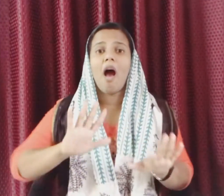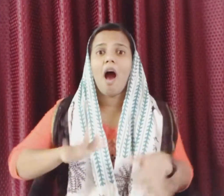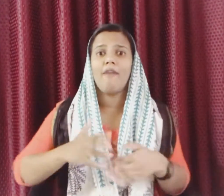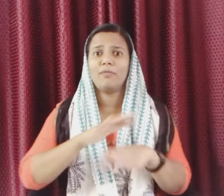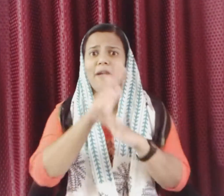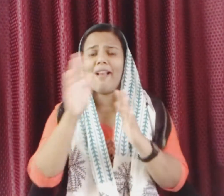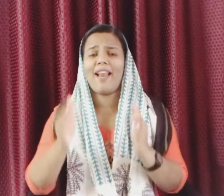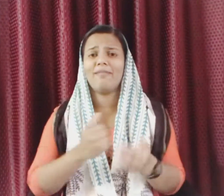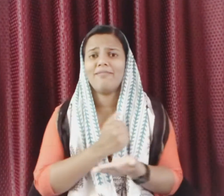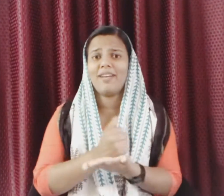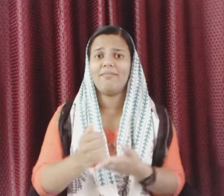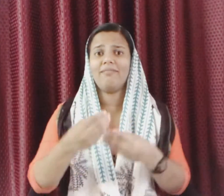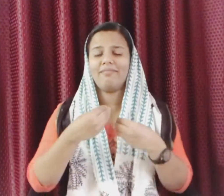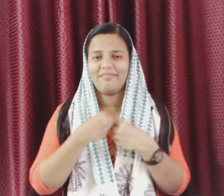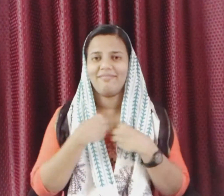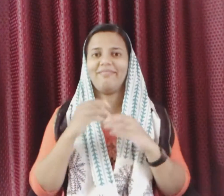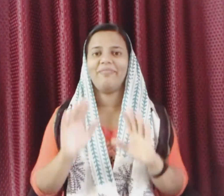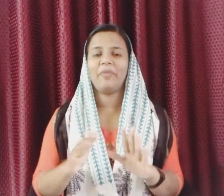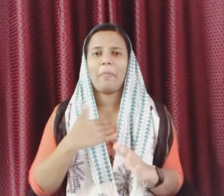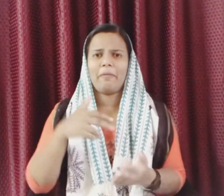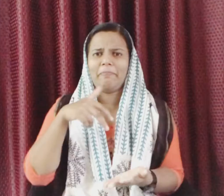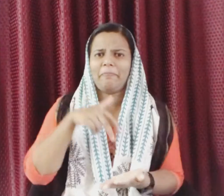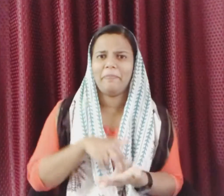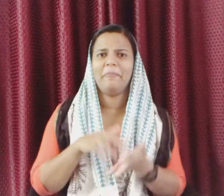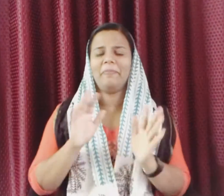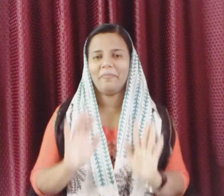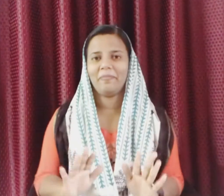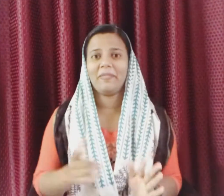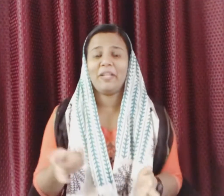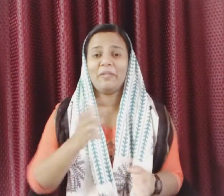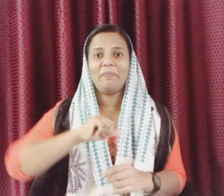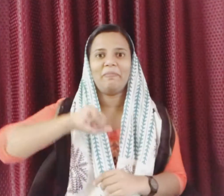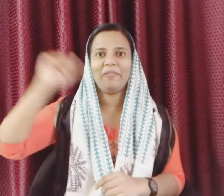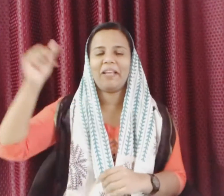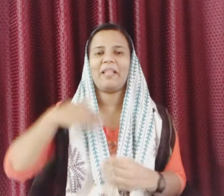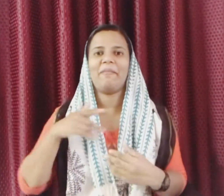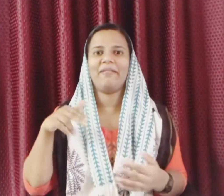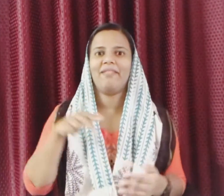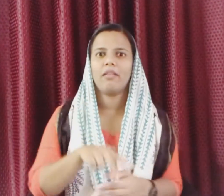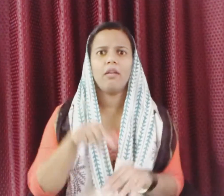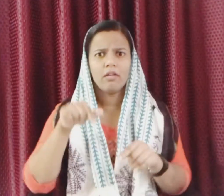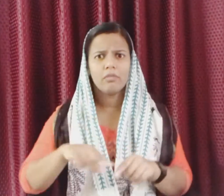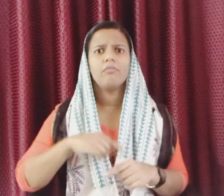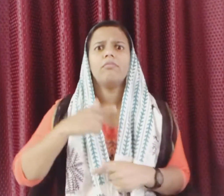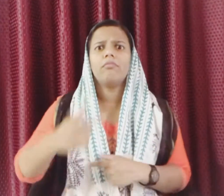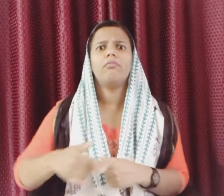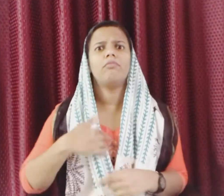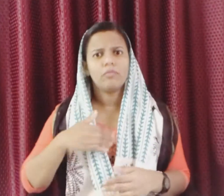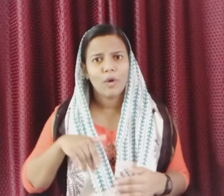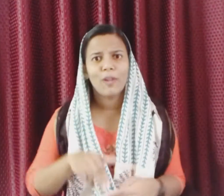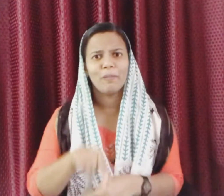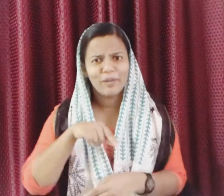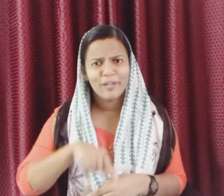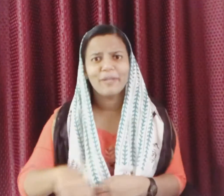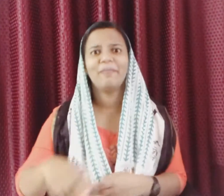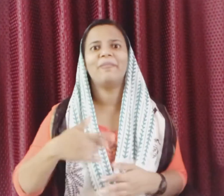കാലങ്ങളിൽ ആവശ്യങ്ങളിൽ ഇടപെട്ടവൻ, കഴിഞ്ഞ കാലങ്ങളിൽ ഹല്ലേലൂയ നിലനിർത്തിയവൻ, കഴിഞ്ഞ കാലങ്ങളിൽ ജയത്തോടെ നടത്തിയവൻ, ഇനിയും നടത്തും എന്ന് വിശ്വാസത്തോടെ